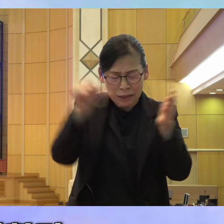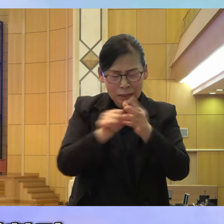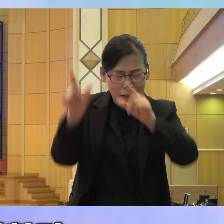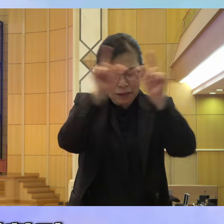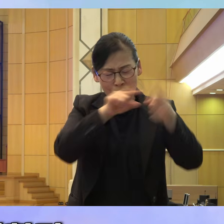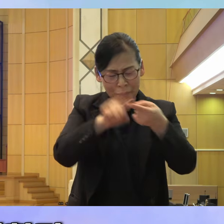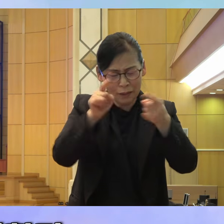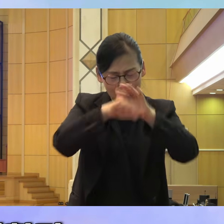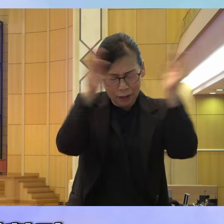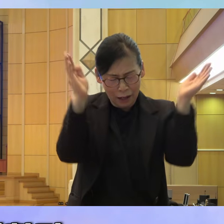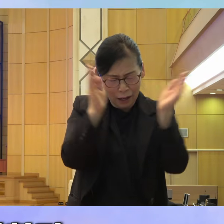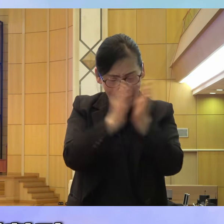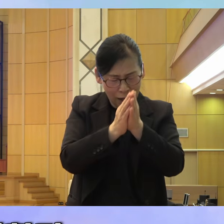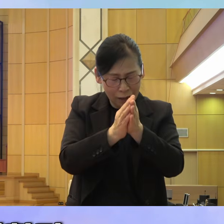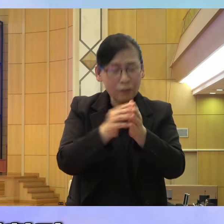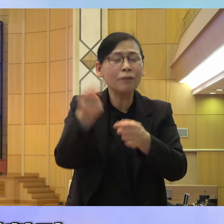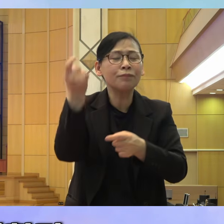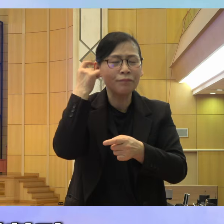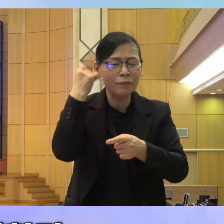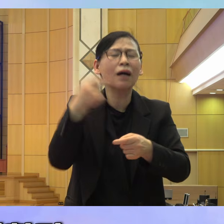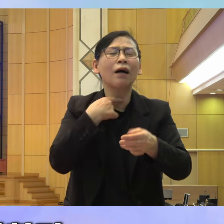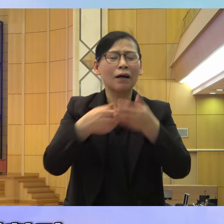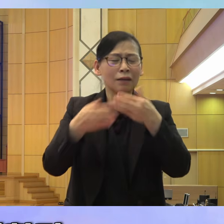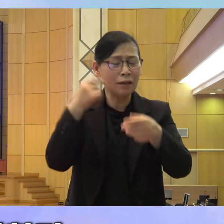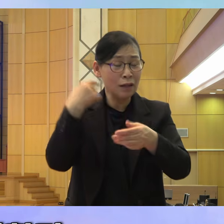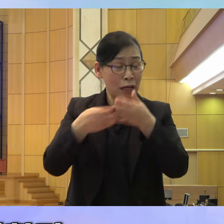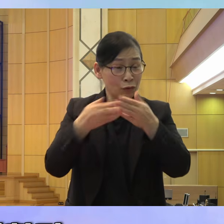삶에 대해서 다 들었으니